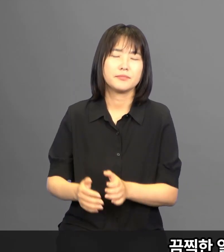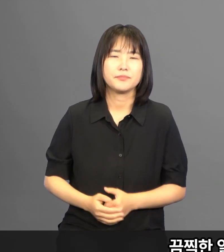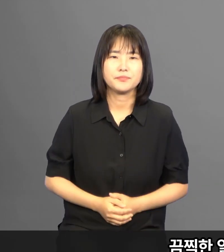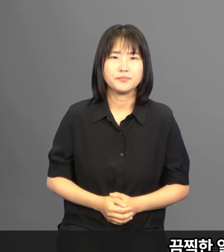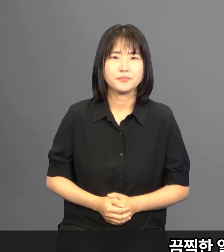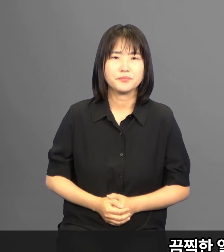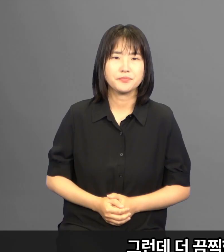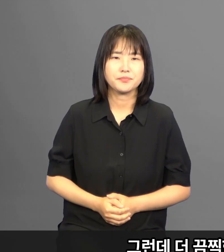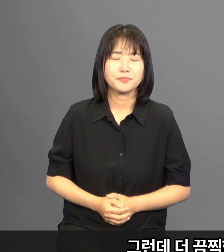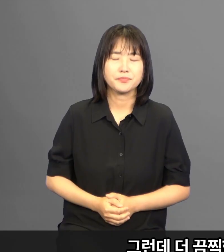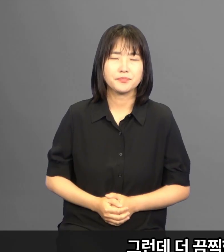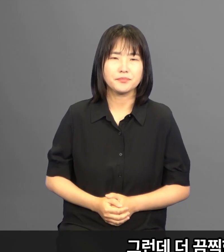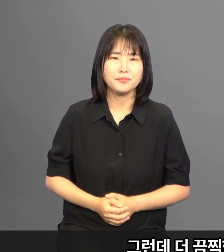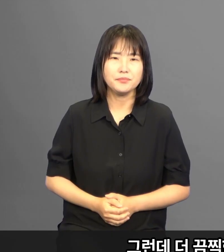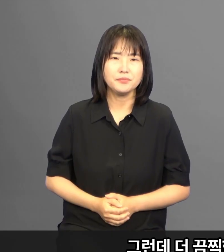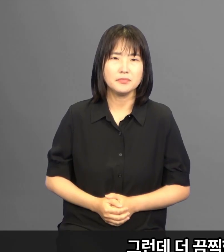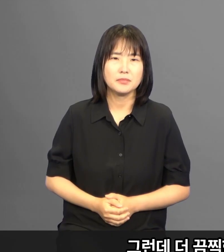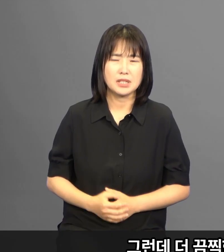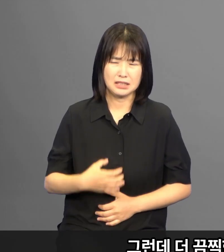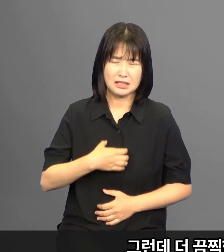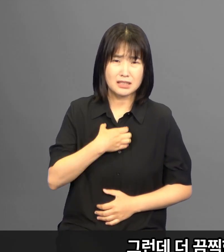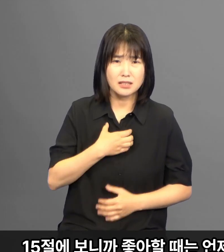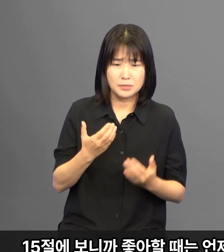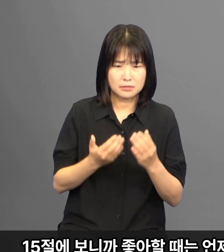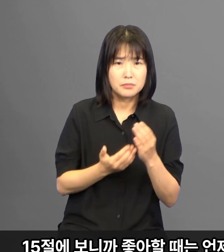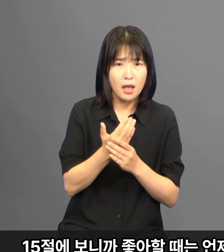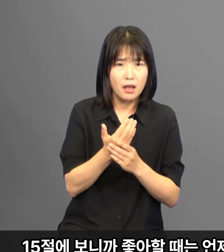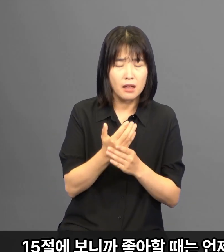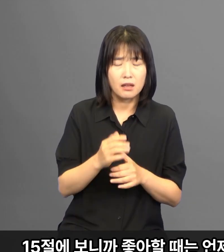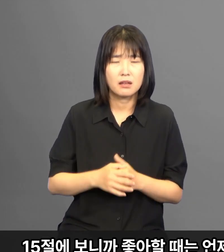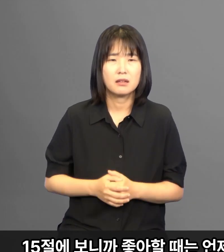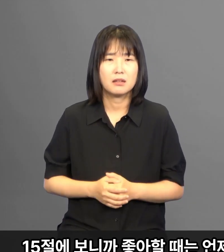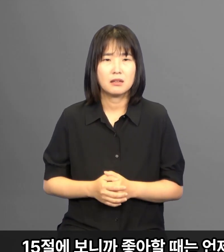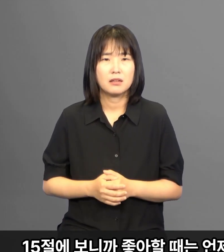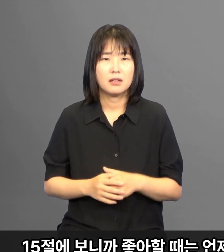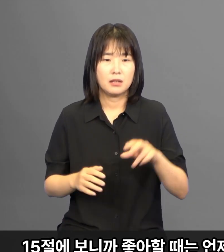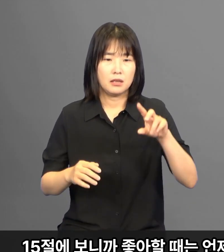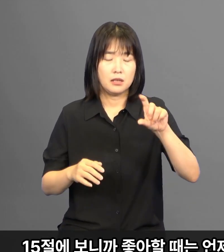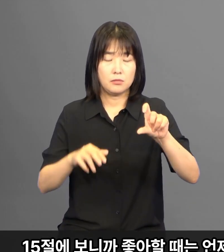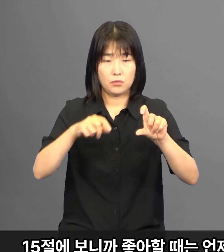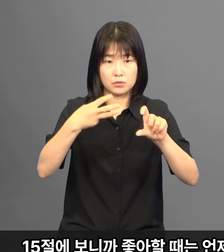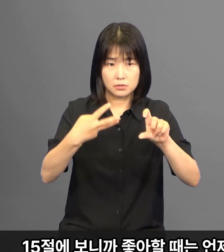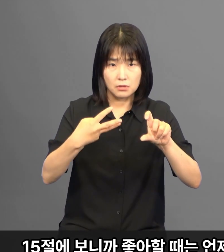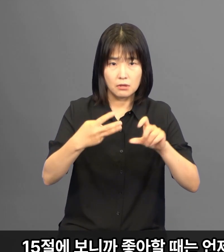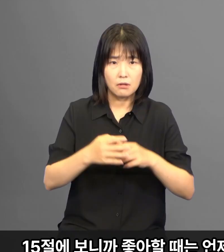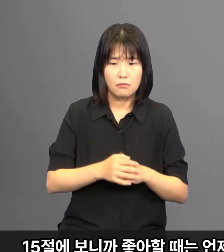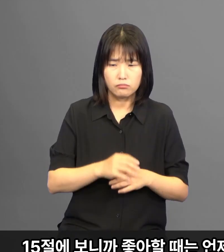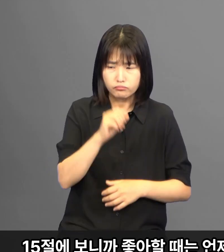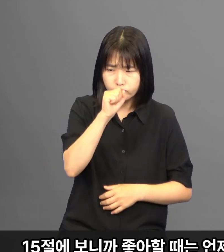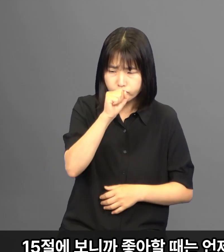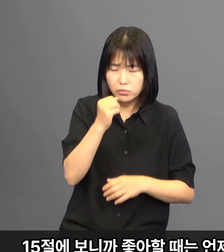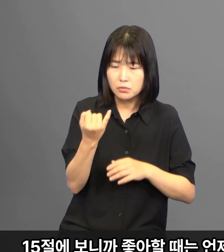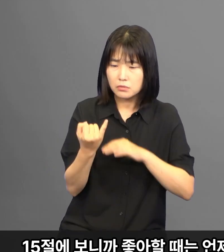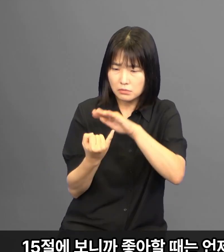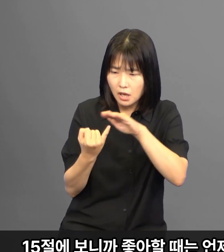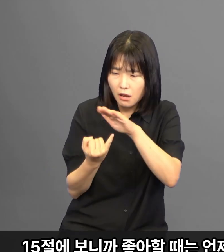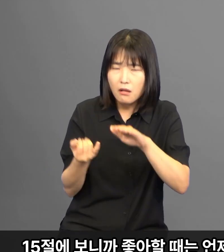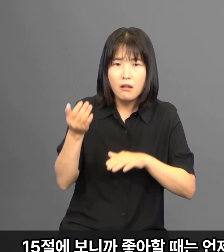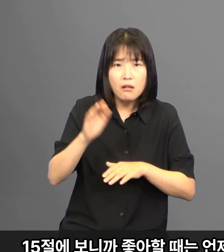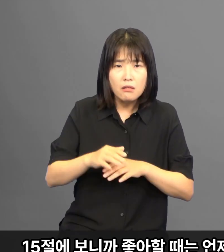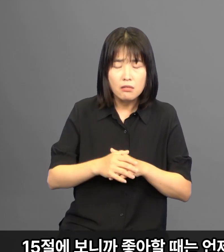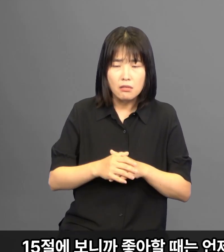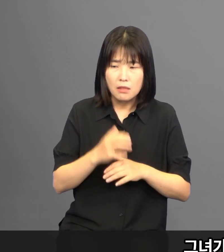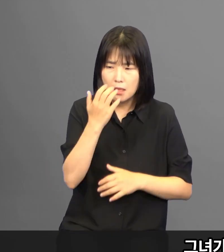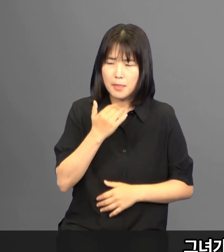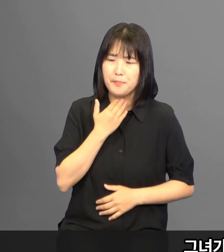거예요. 끔찍한 일이 벌어졌어요. 근데 더 끔찍한 일은 그 다음입니다. 15절에 보니까 좋아할 때는 언제고 막상 자신의 욕망을